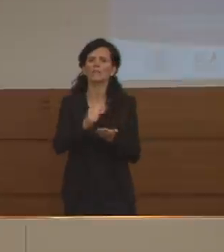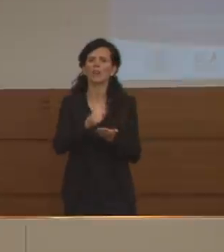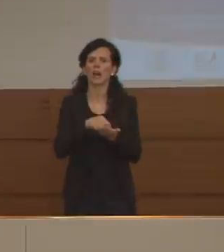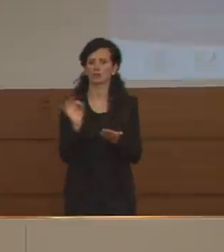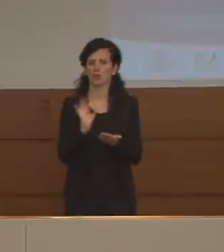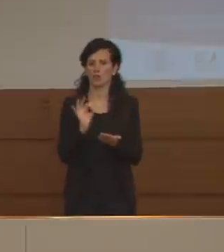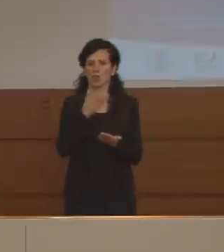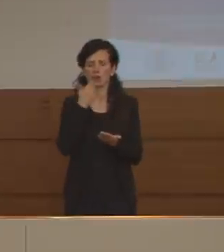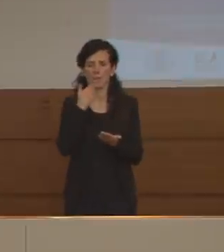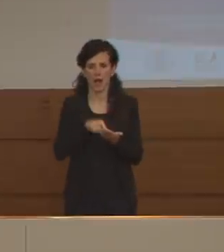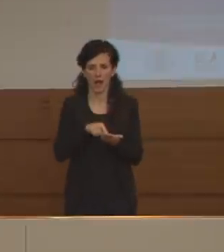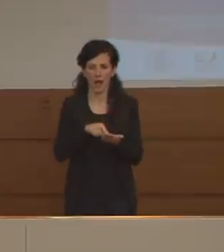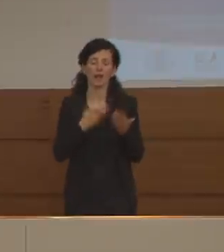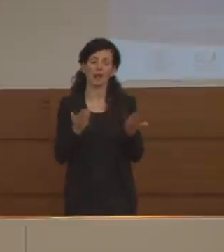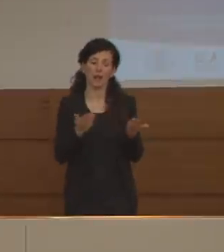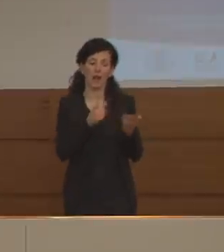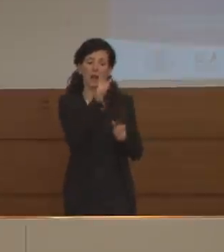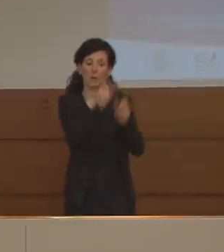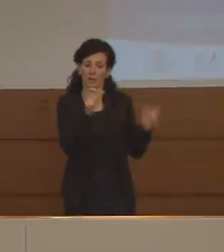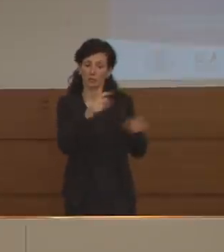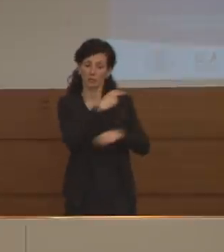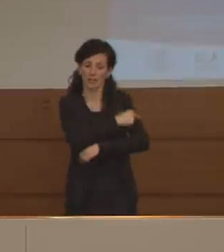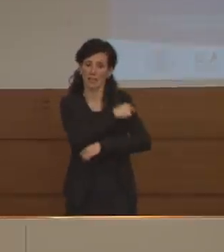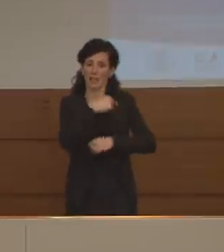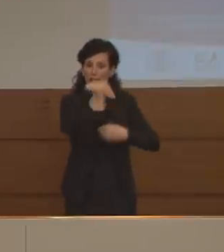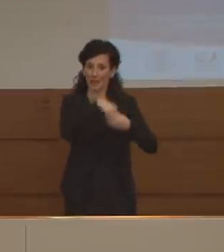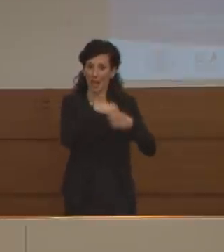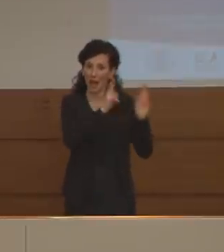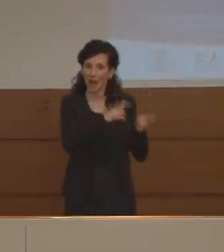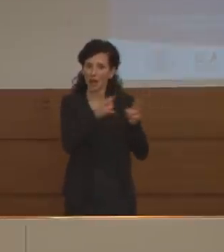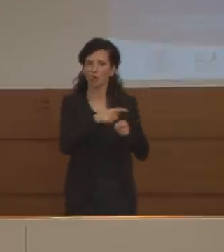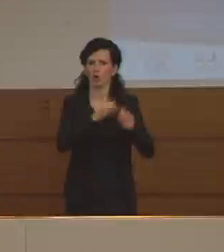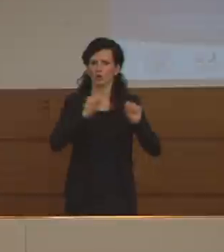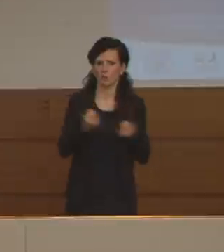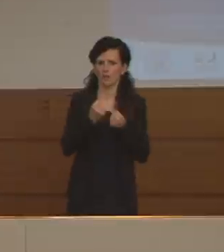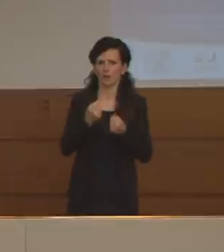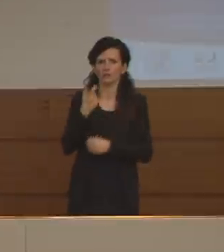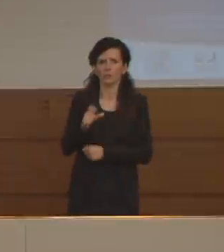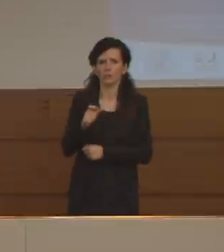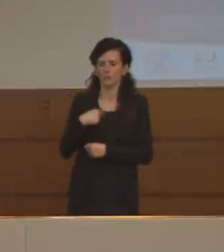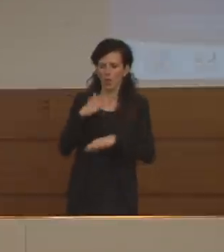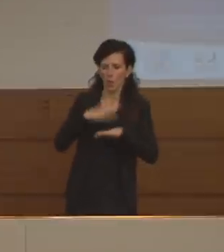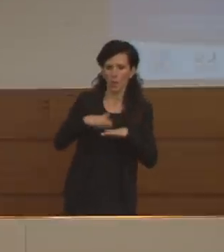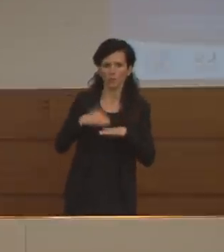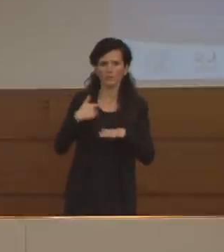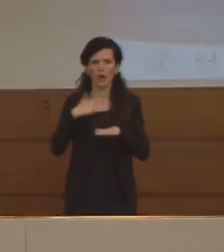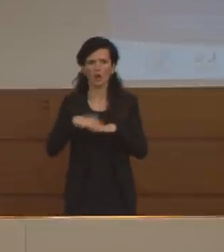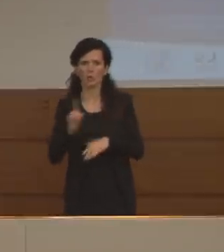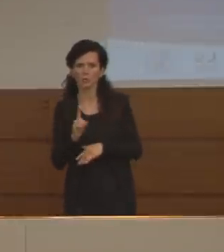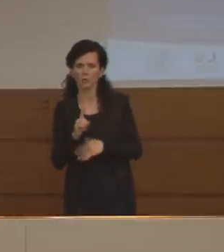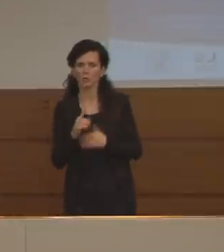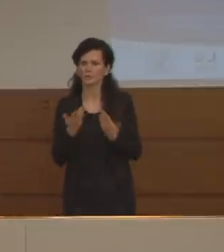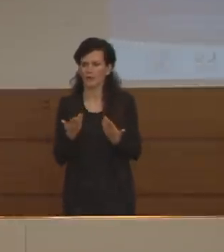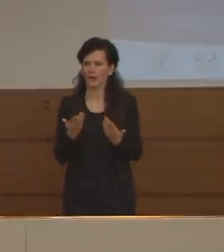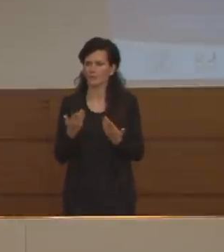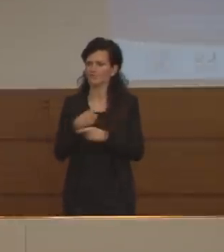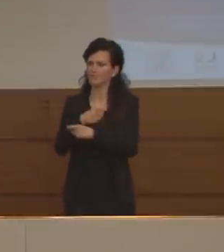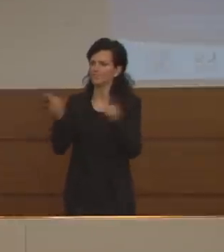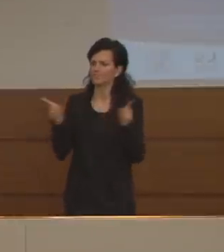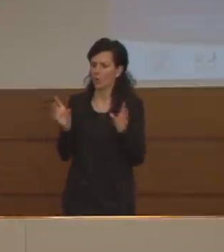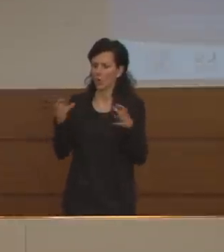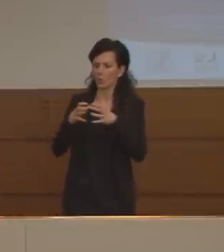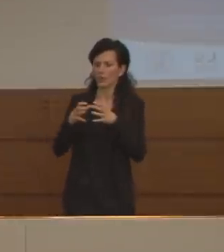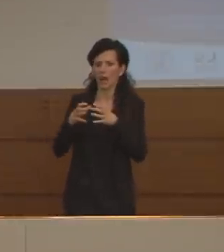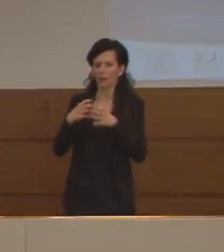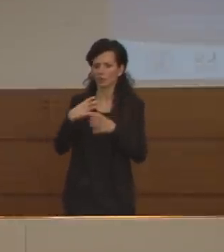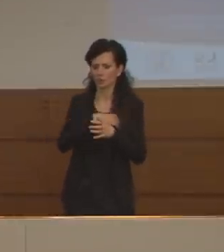è molto spaventato cioè non so se deve usarli non deve usarli quindi che cosa voi insomma come comitato